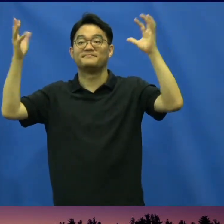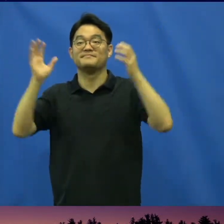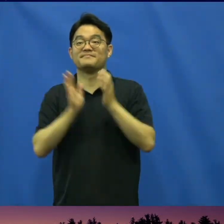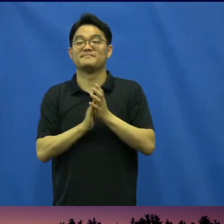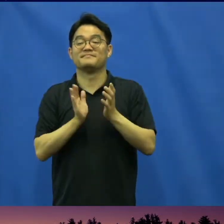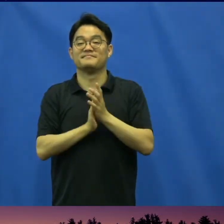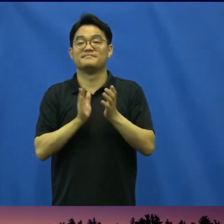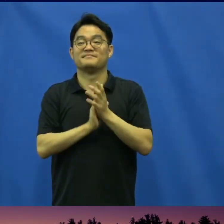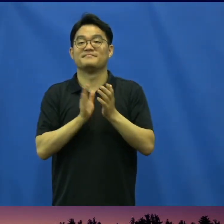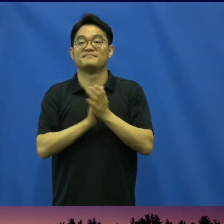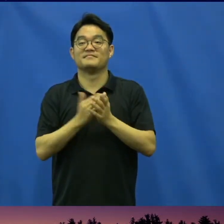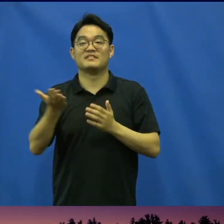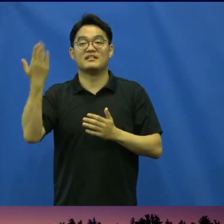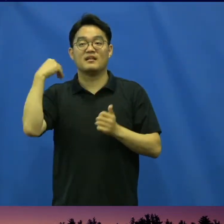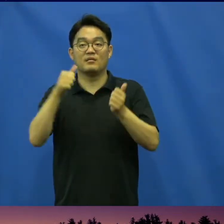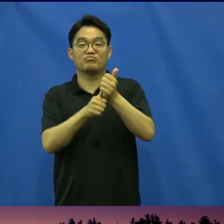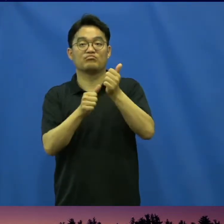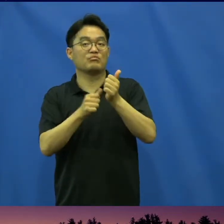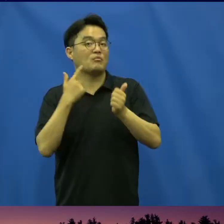환영합니다.